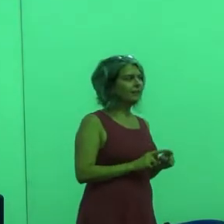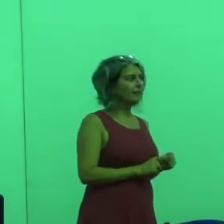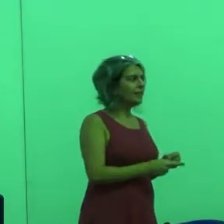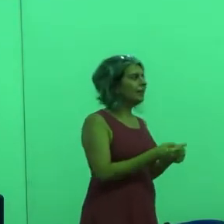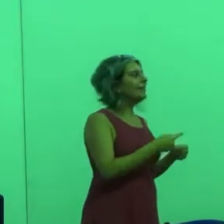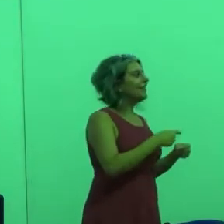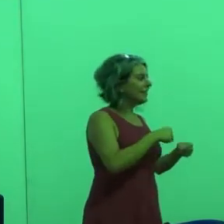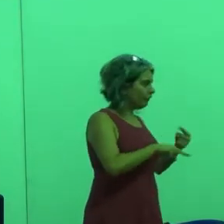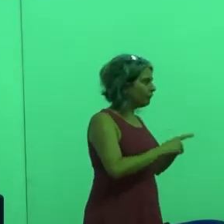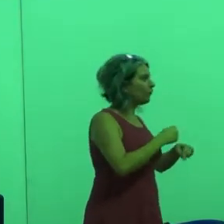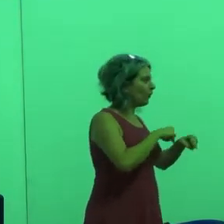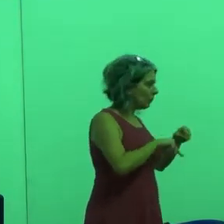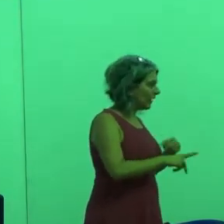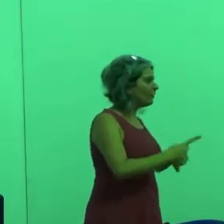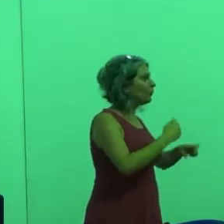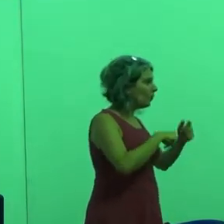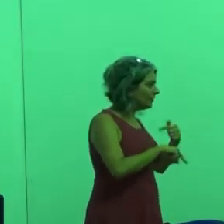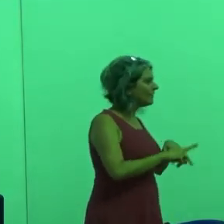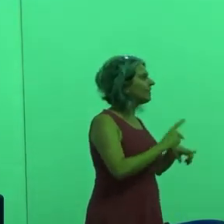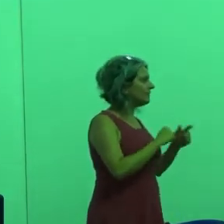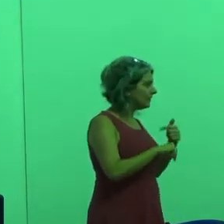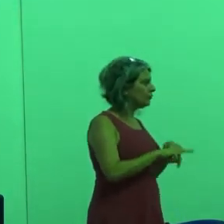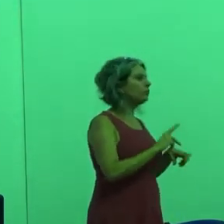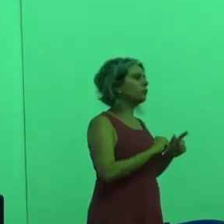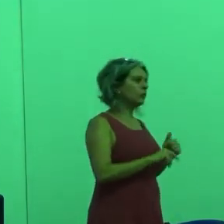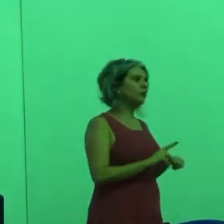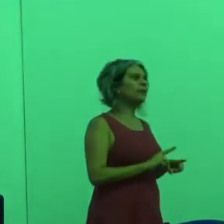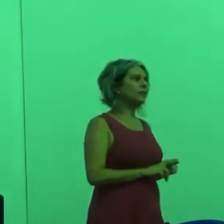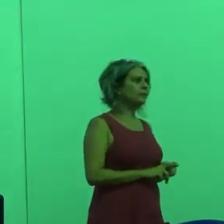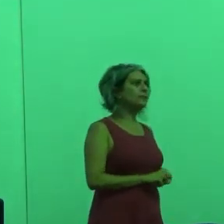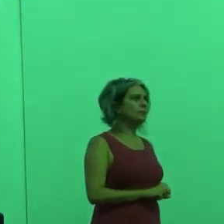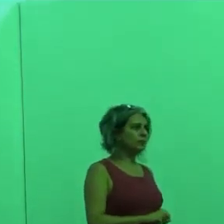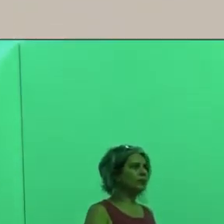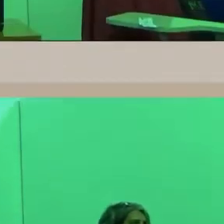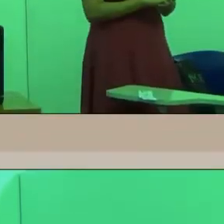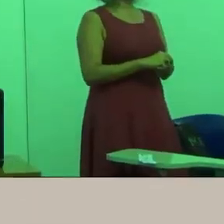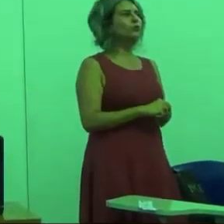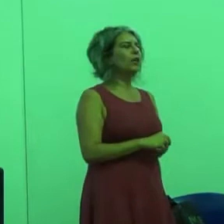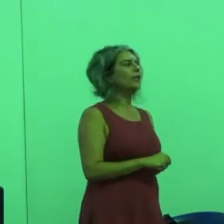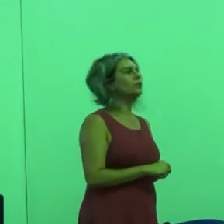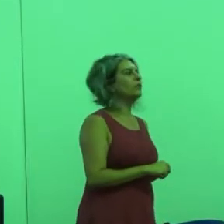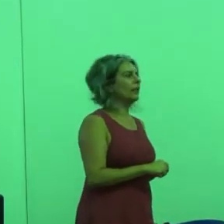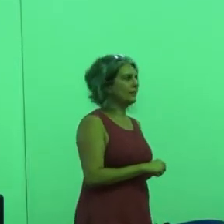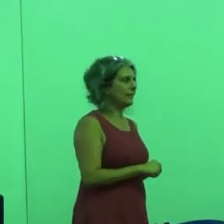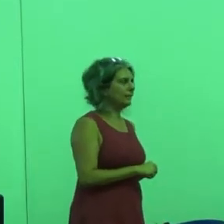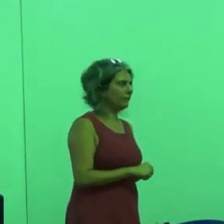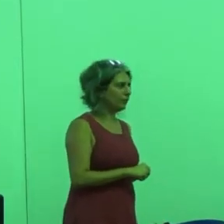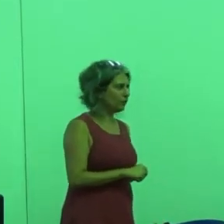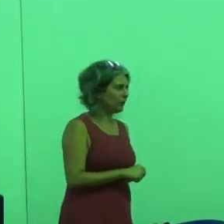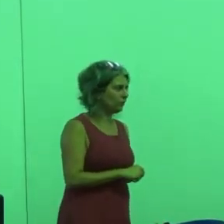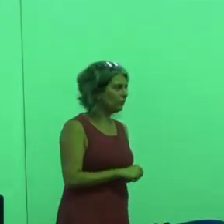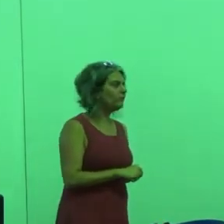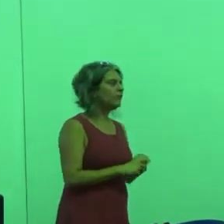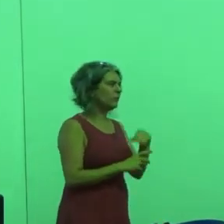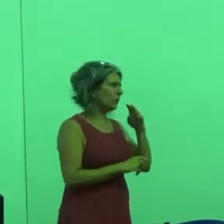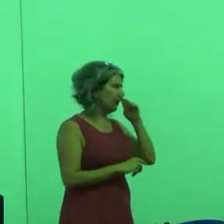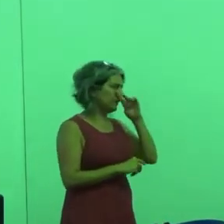entender que funcionamento e como as instâncias estão funcionando em cada um. Vem de um doutorado, né? Recém-defendido, o ano